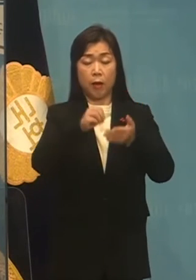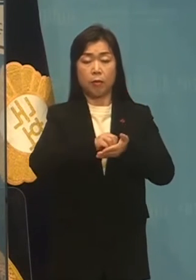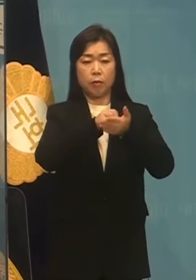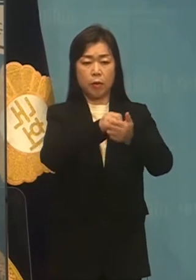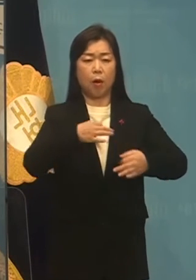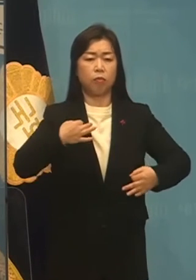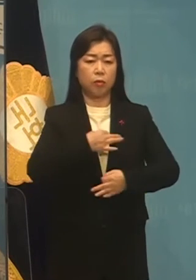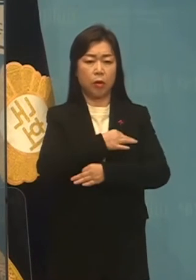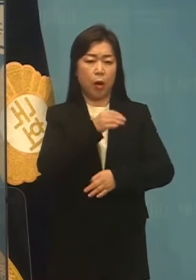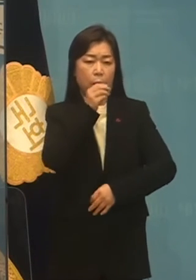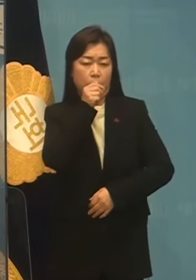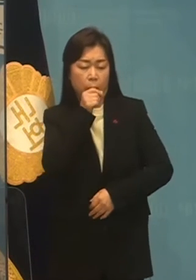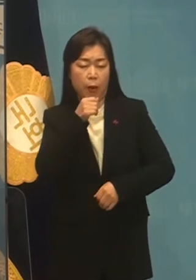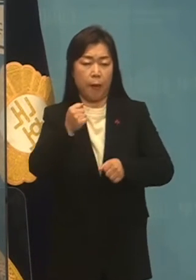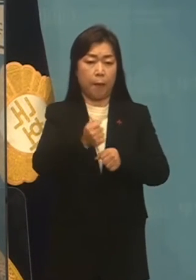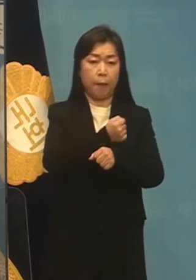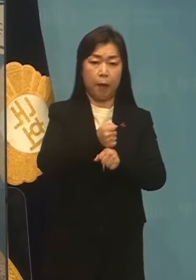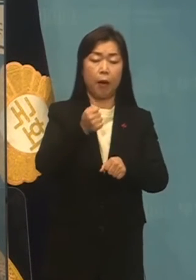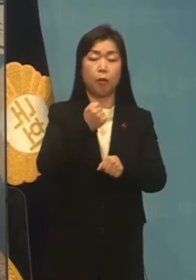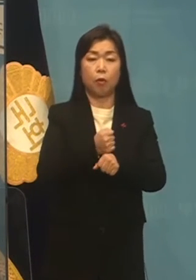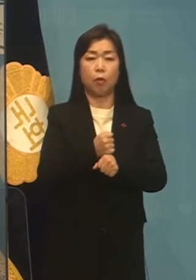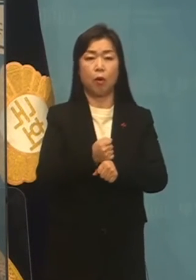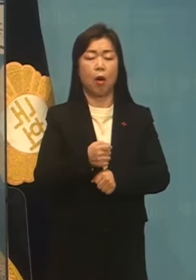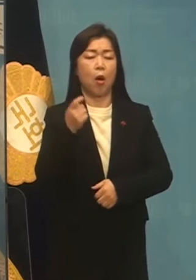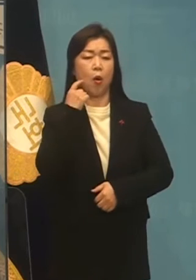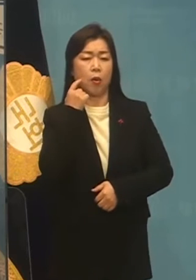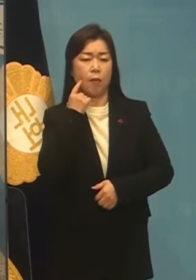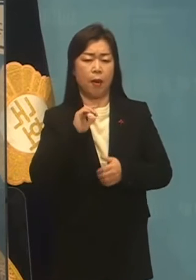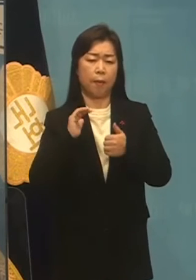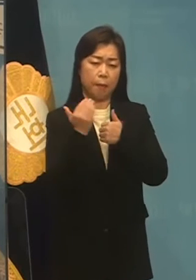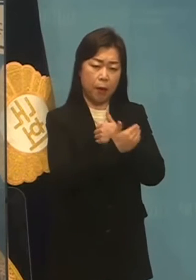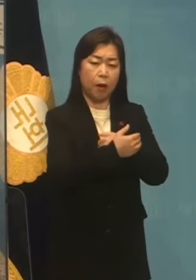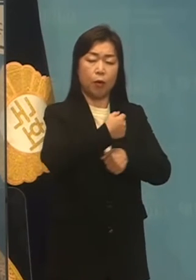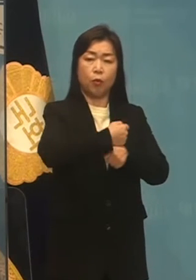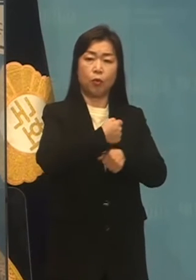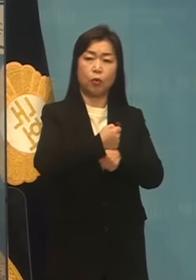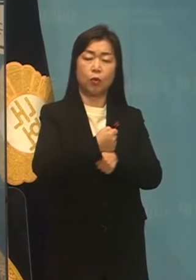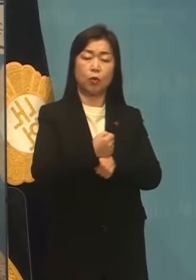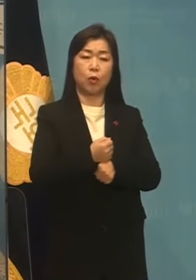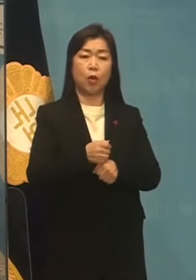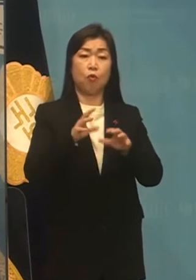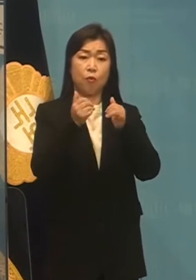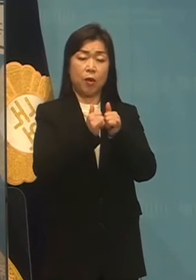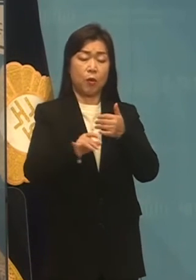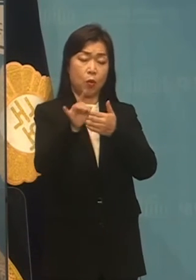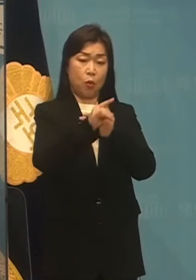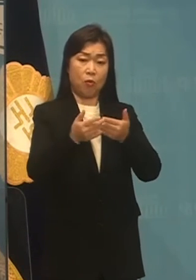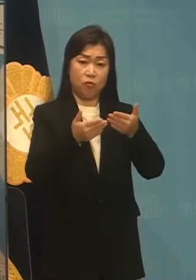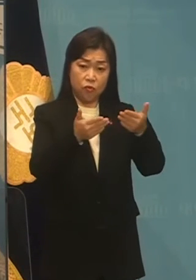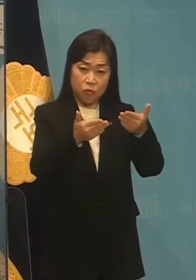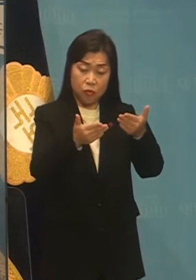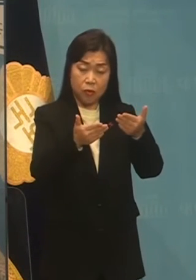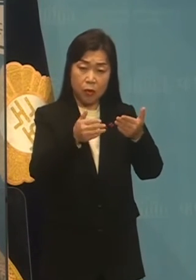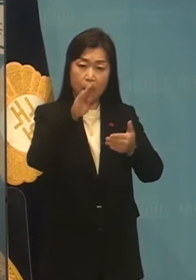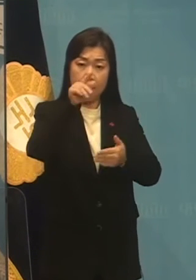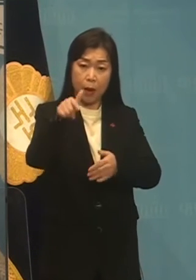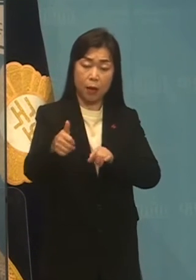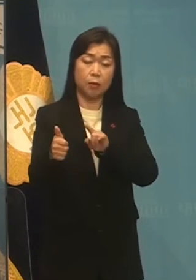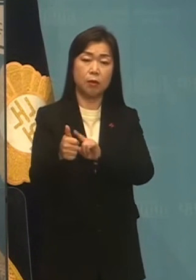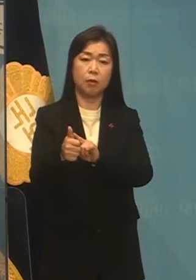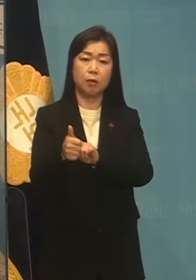은폐하려고 온갖 거짓말로 철저히 국민을 속이고 기만한 박형준은